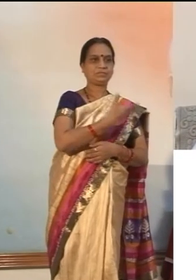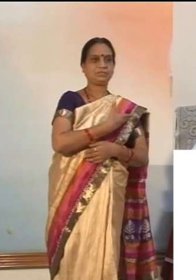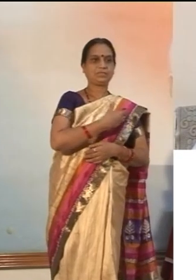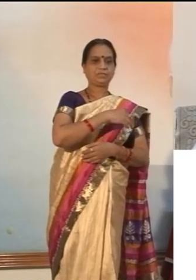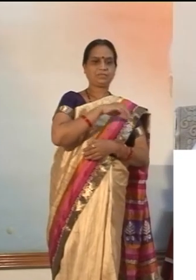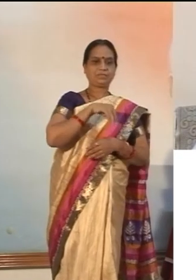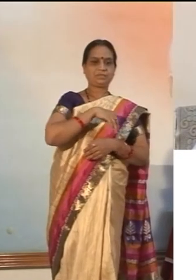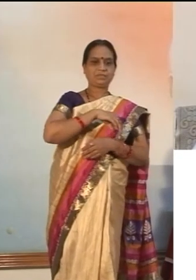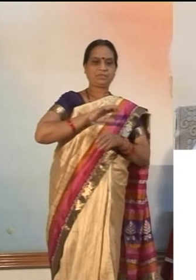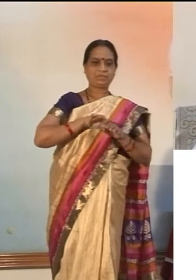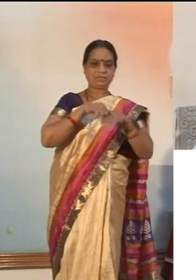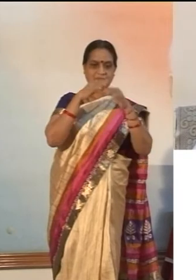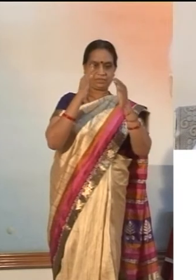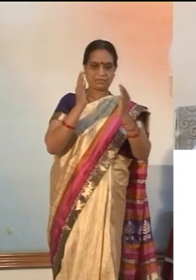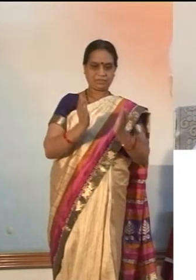ज्योतिर्लिंग के रूप में पूजते हैं।